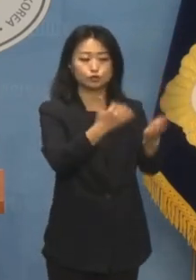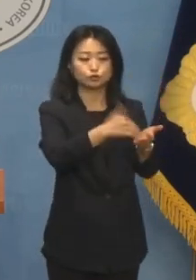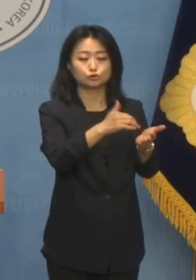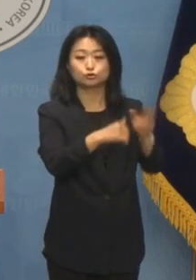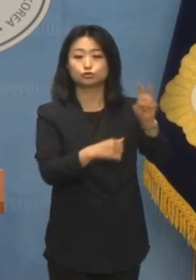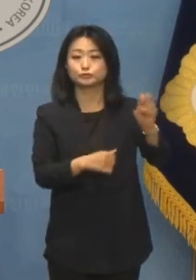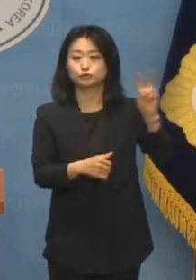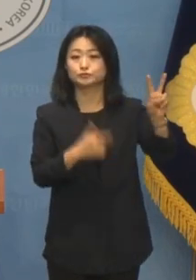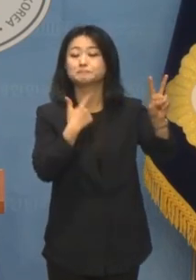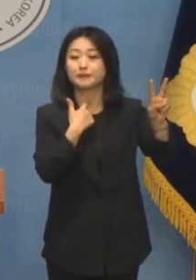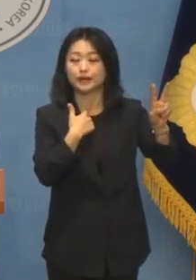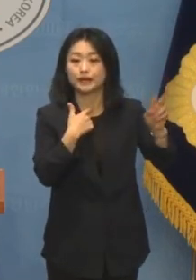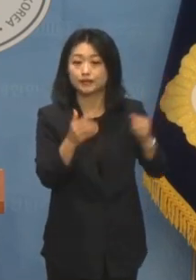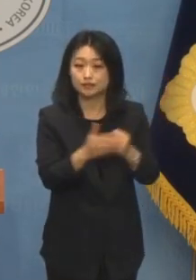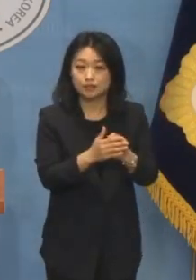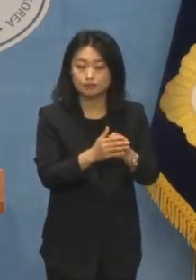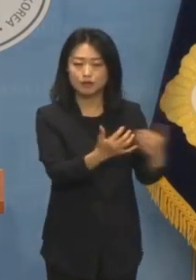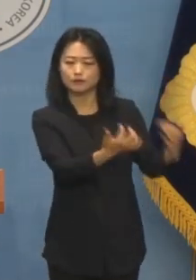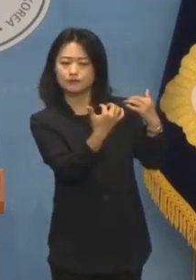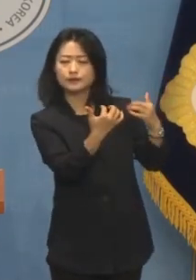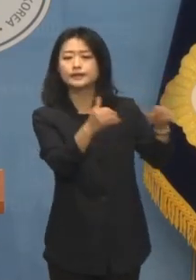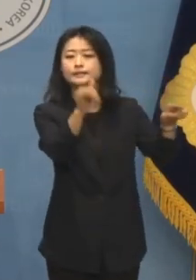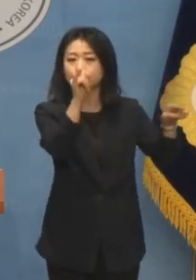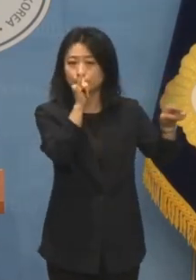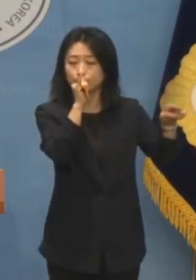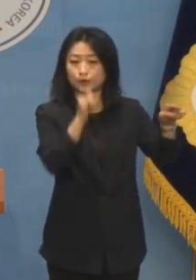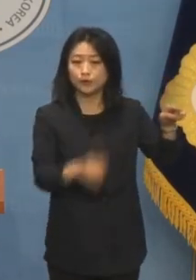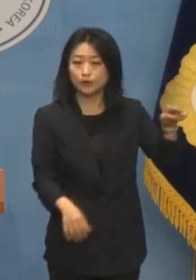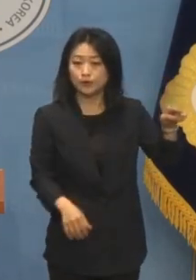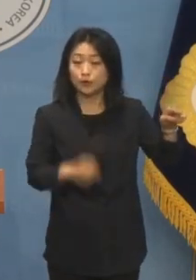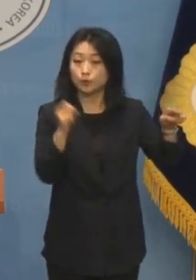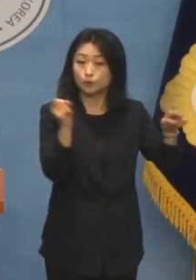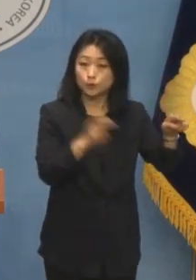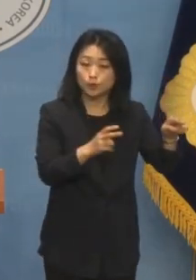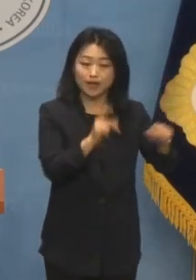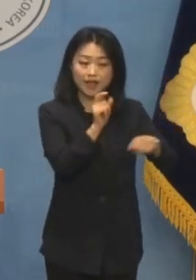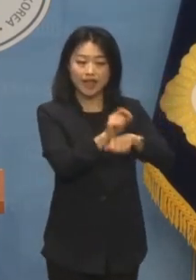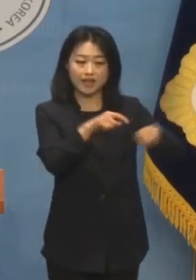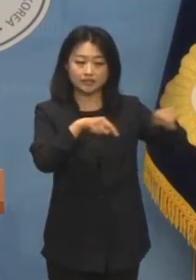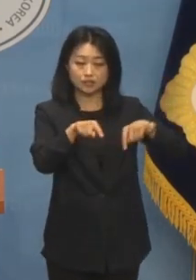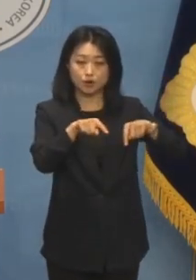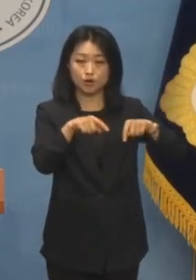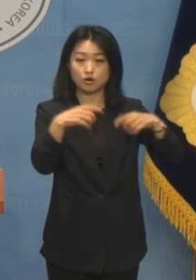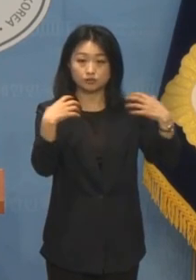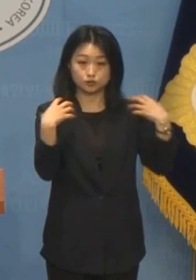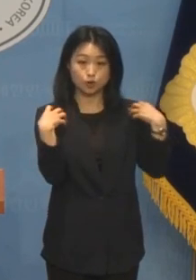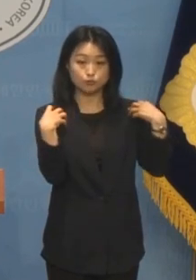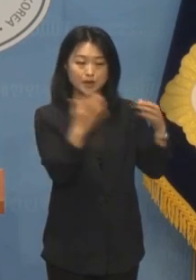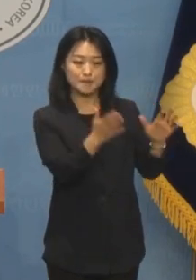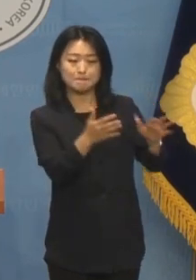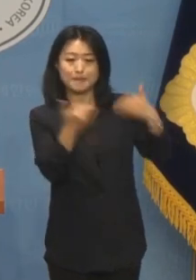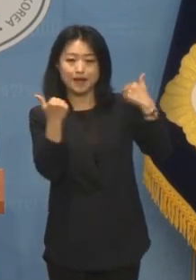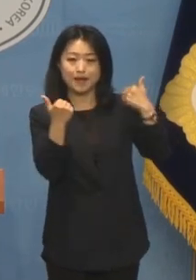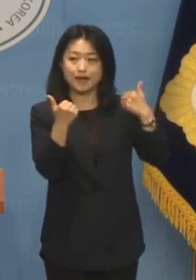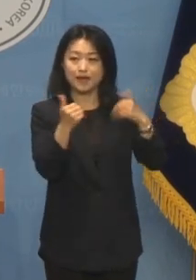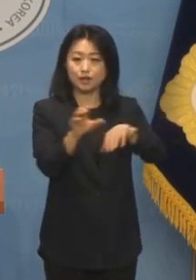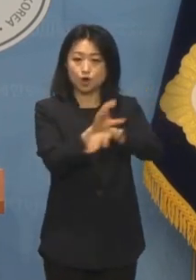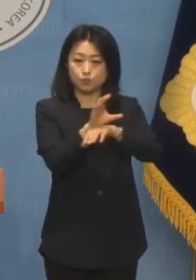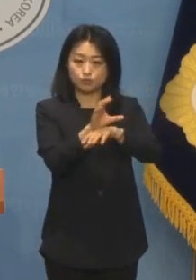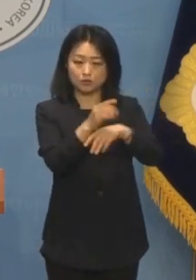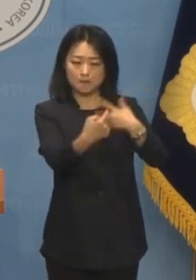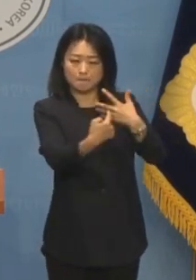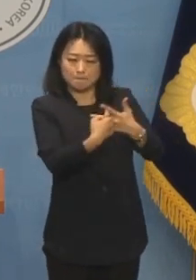22차례 발사하며 무력 시위를 이어가고 있으며 최근에는 행정기관 등을 타겟으로 대규모 해킹 공격까지 드러난